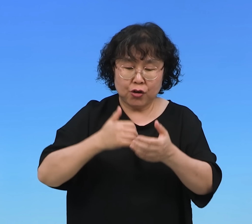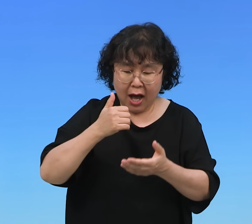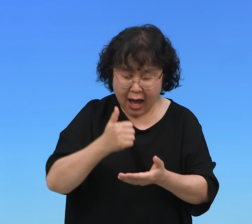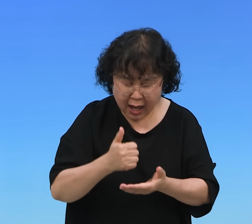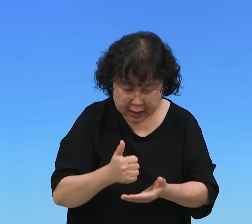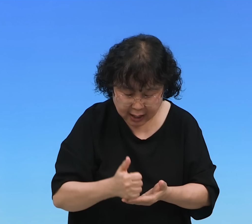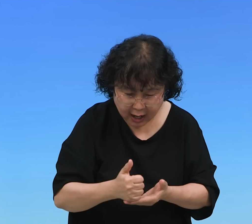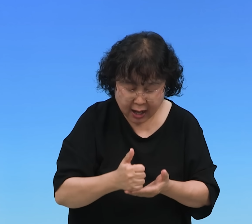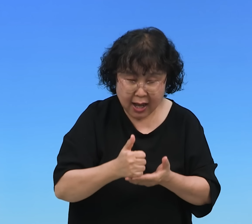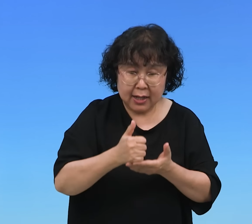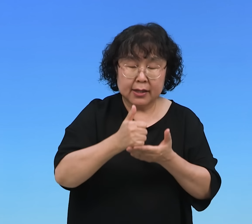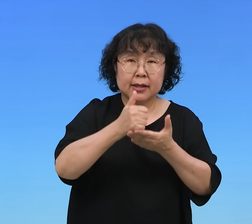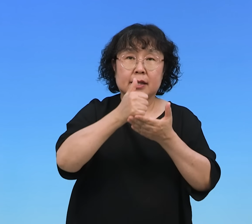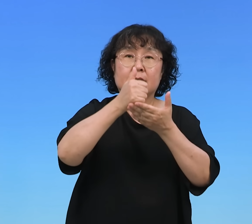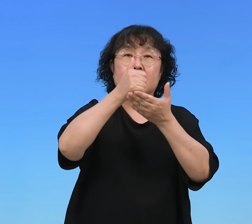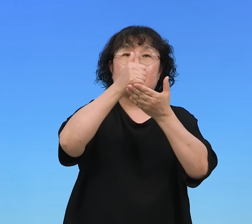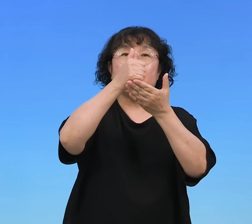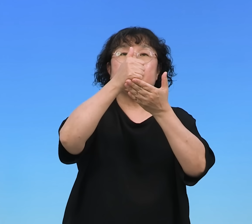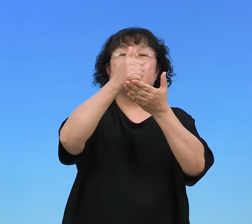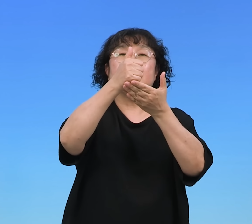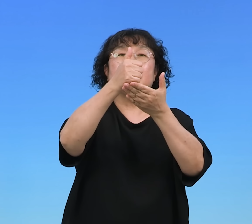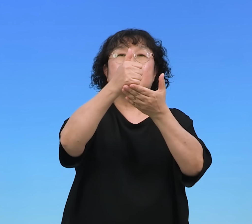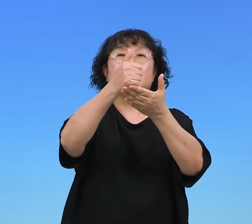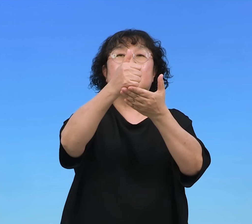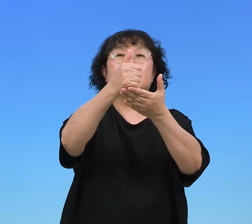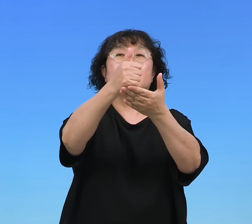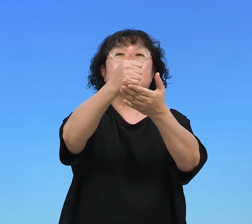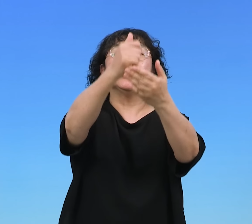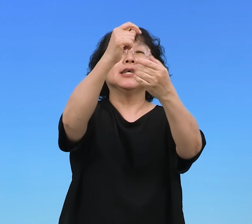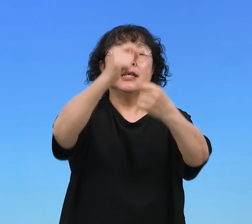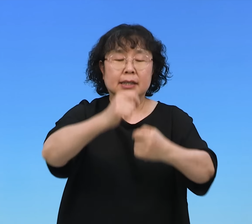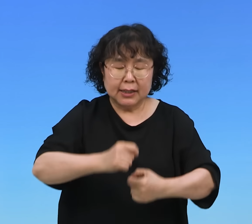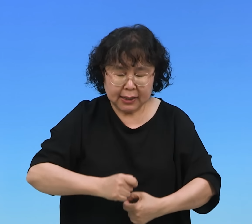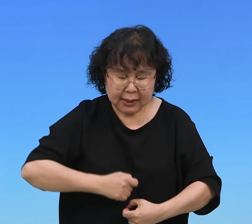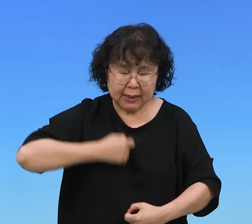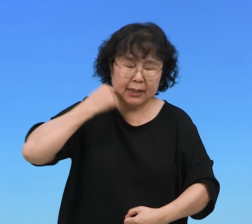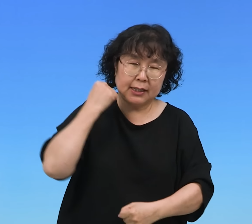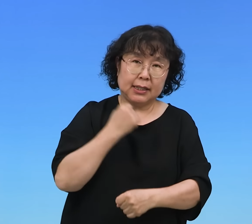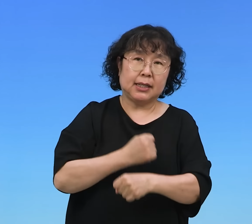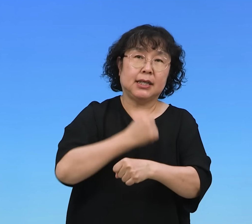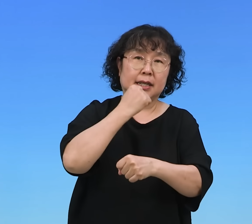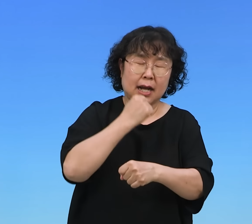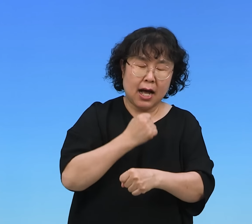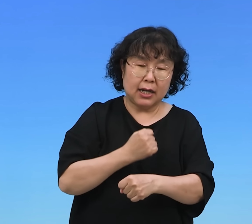나의 주 하나님 신실하신 주님,